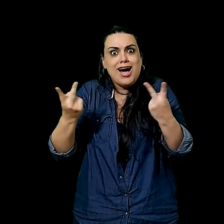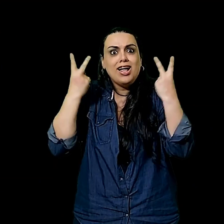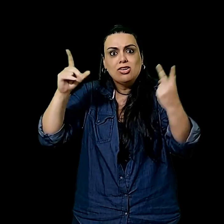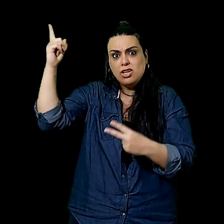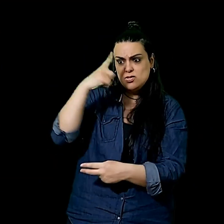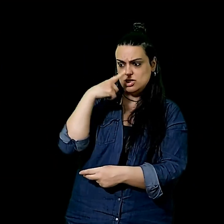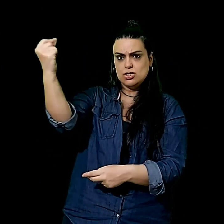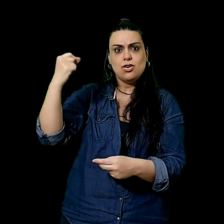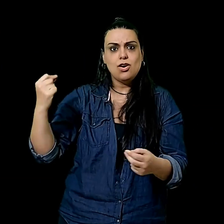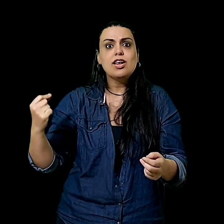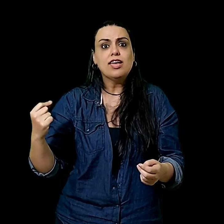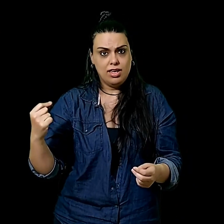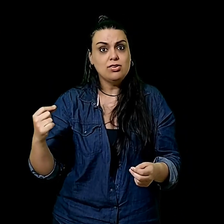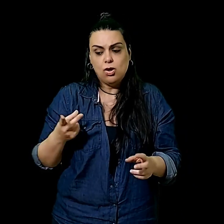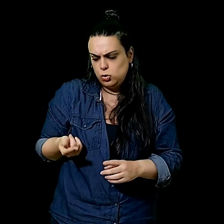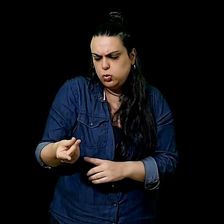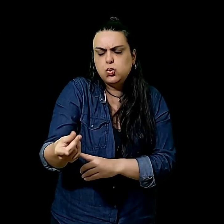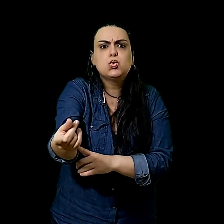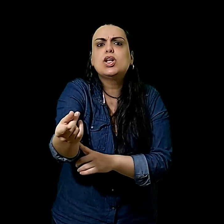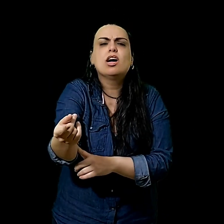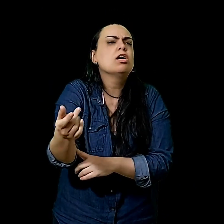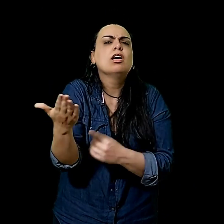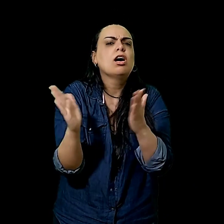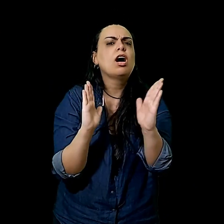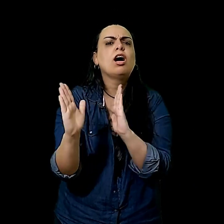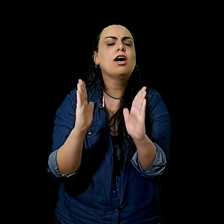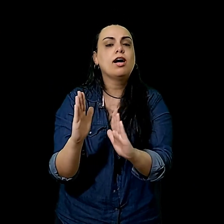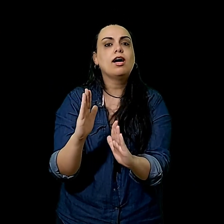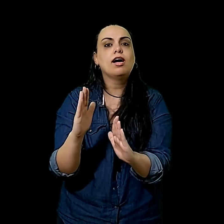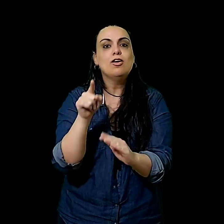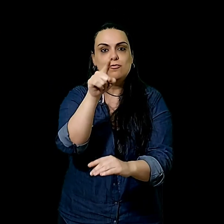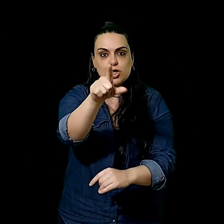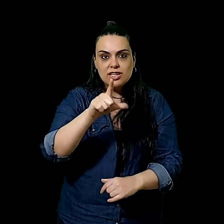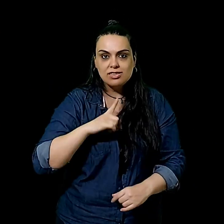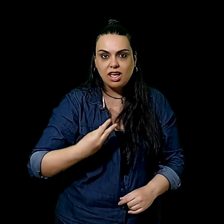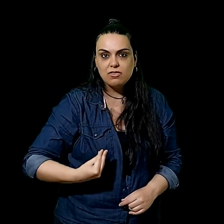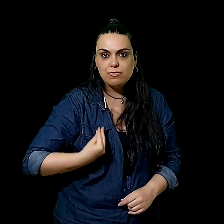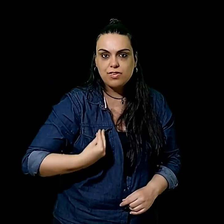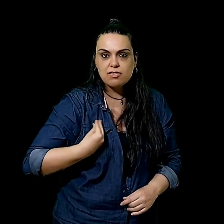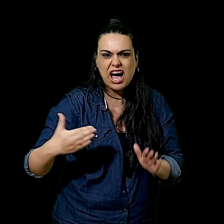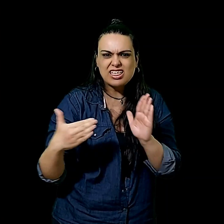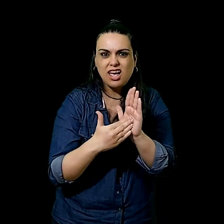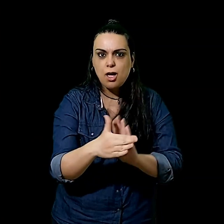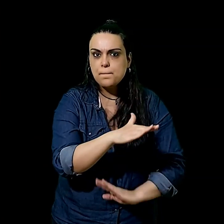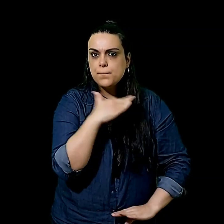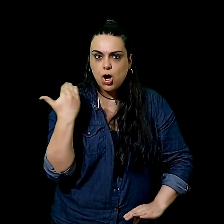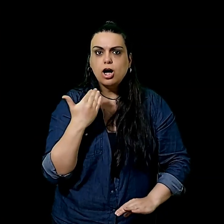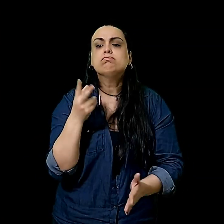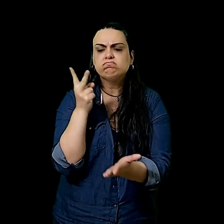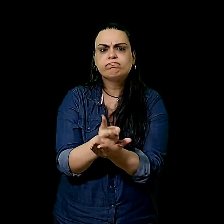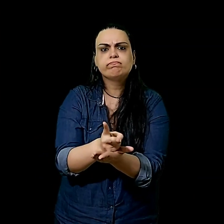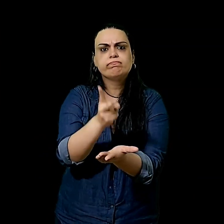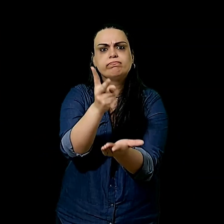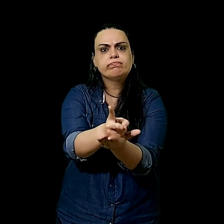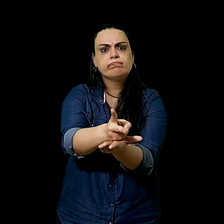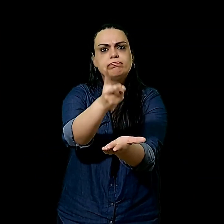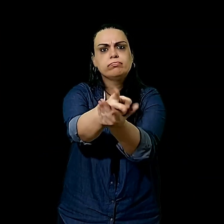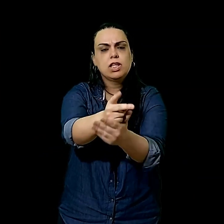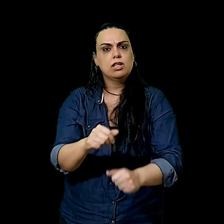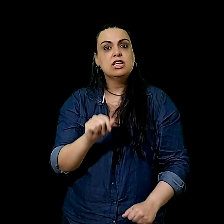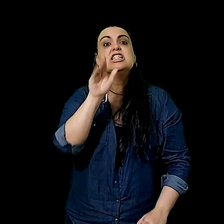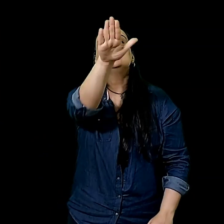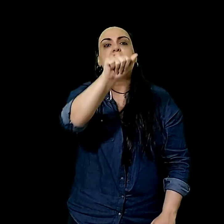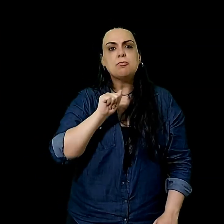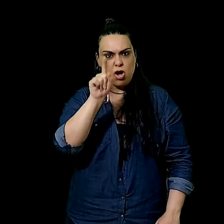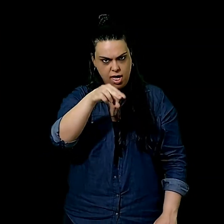chamada? A resposta seria, enquanto você viver. Porque quem te chamou não foi o Ministério